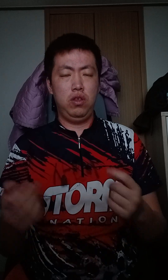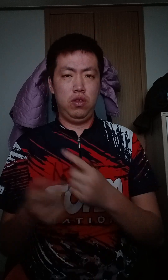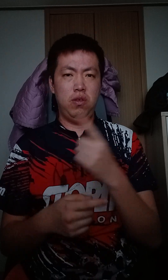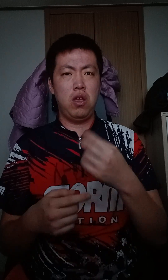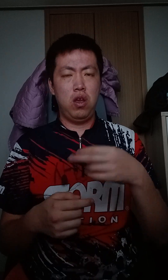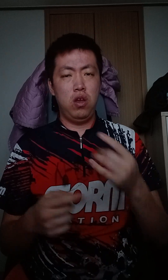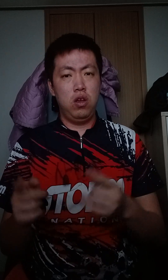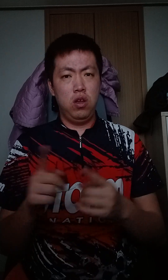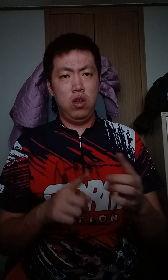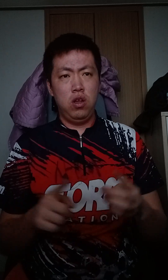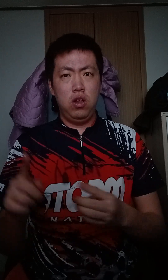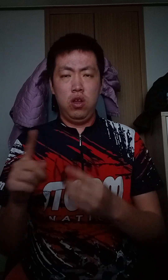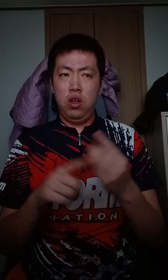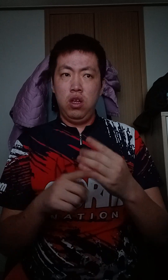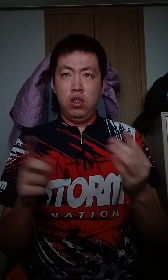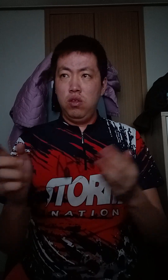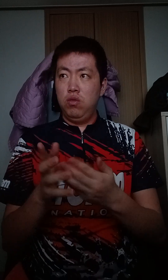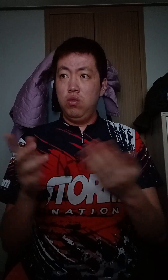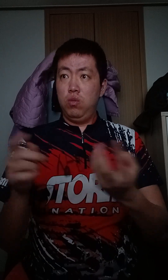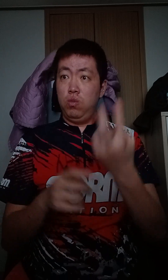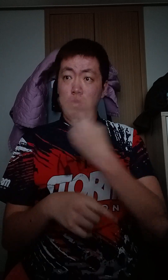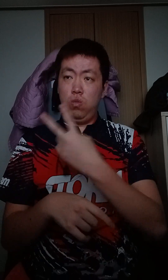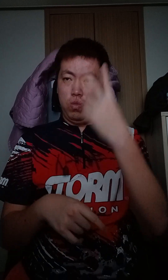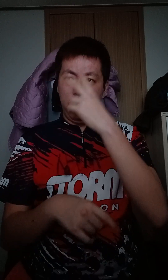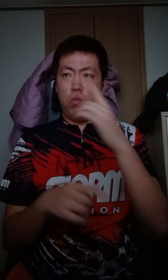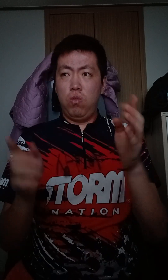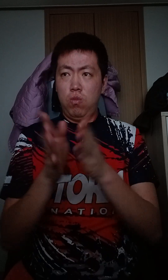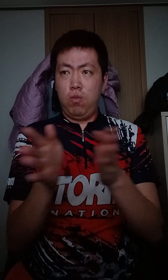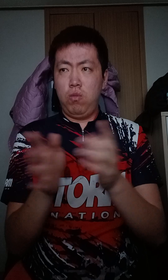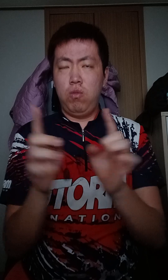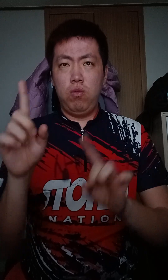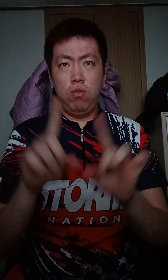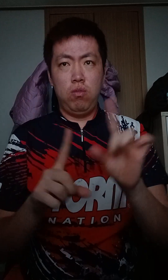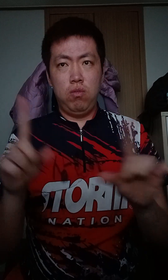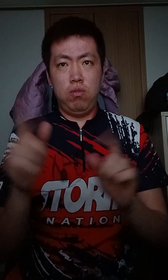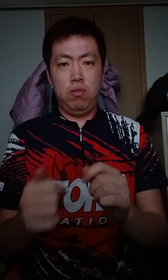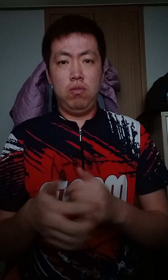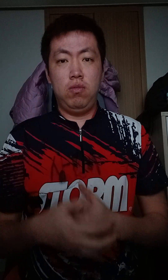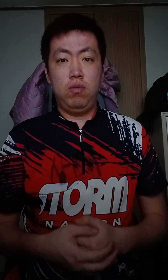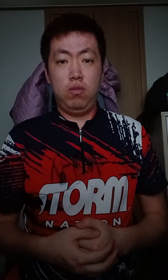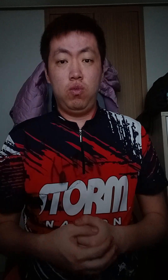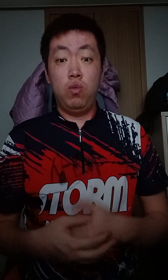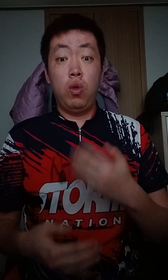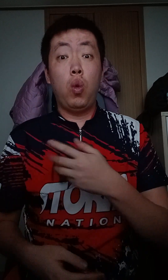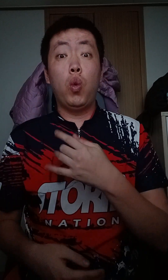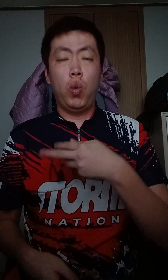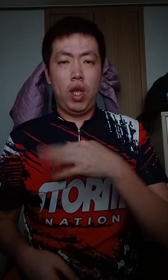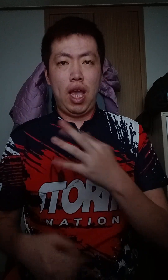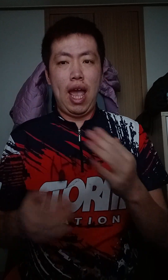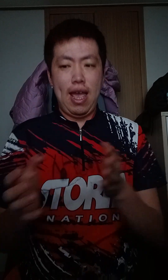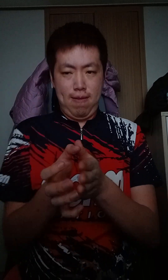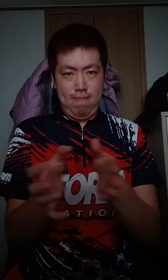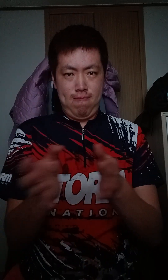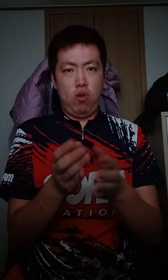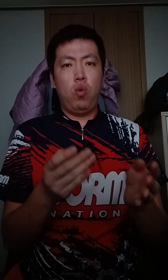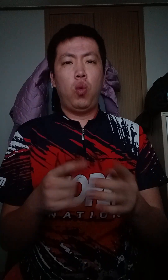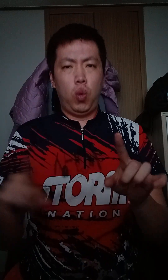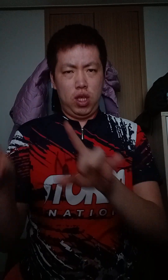아나운서, 정말 요즘 왜 이렇게 사방이 지뢰밭인지 몰라요. 네, 제보자는 서울 신내동의 한 아파트에 혼자 살고 있는